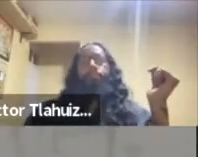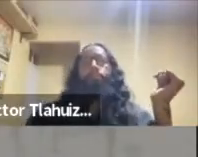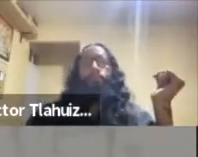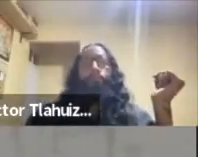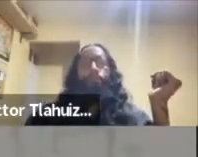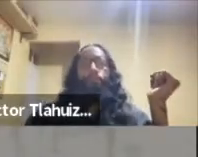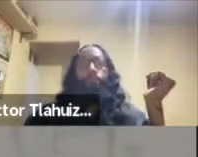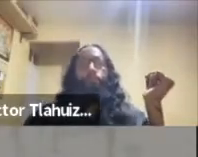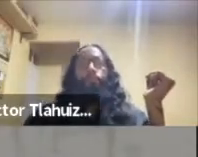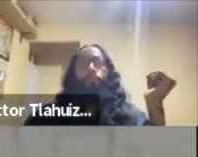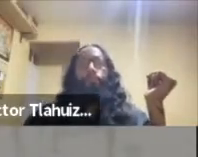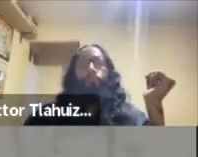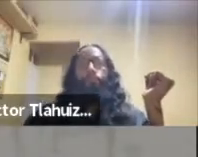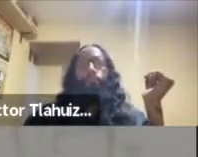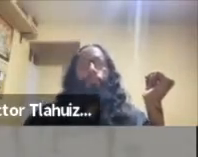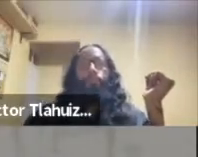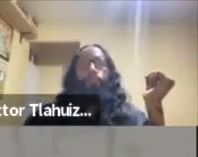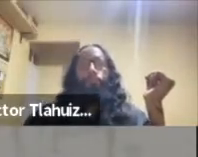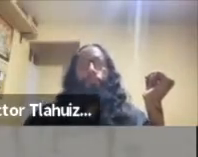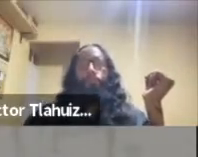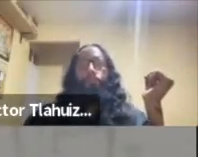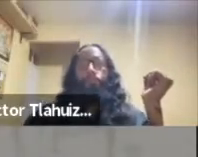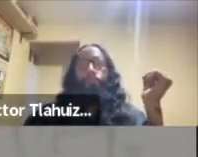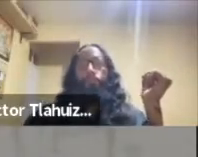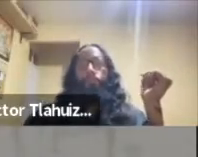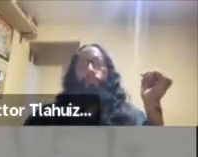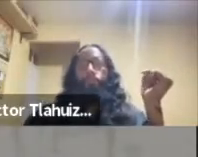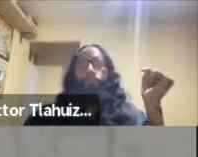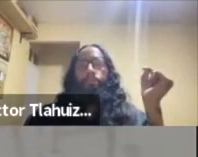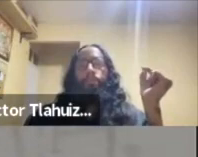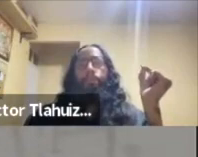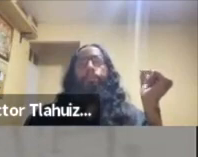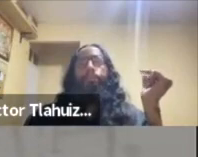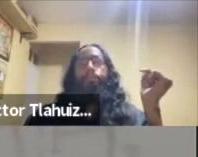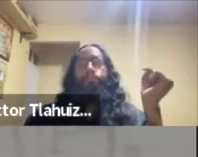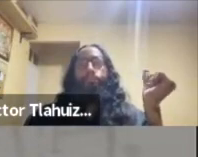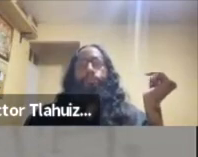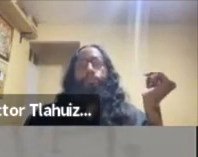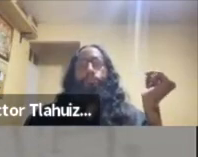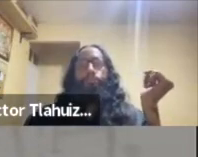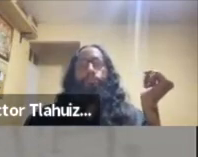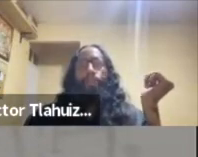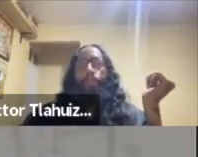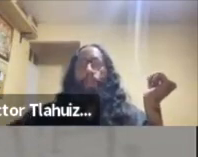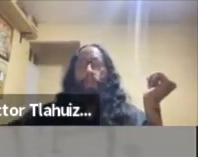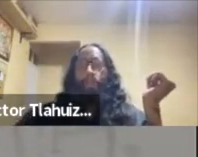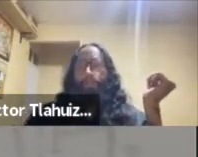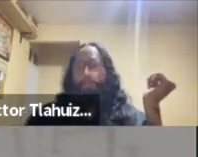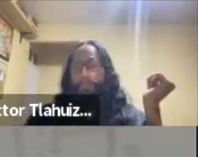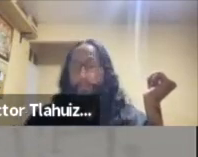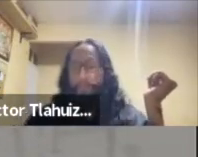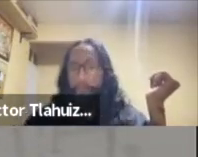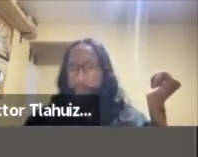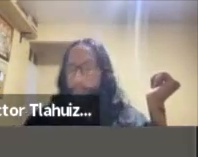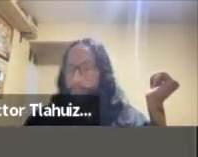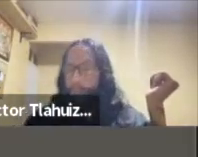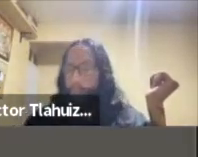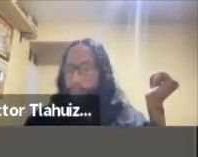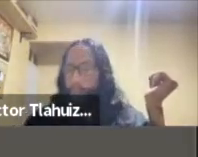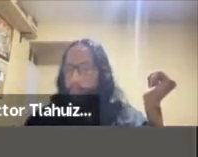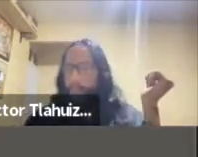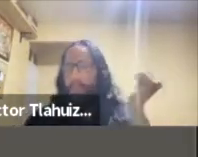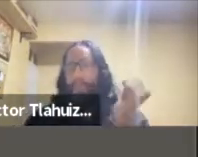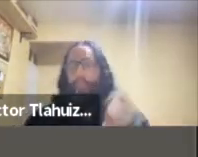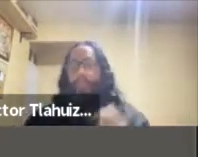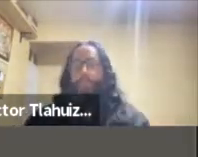En el siglo V a.C., aparece el doríforo, una escultura en bronce que cambiará el paradigma sobre la representación del